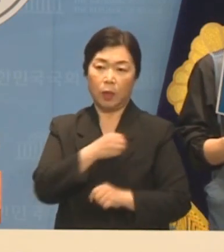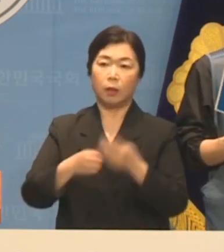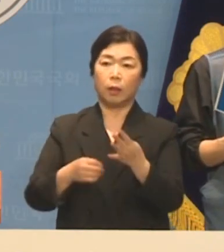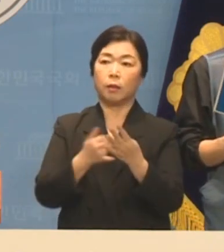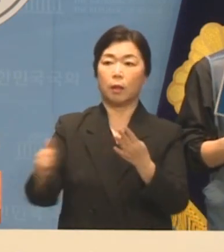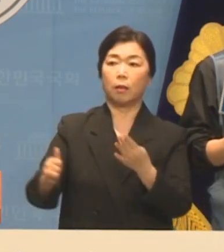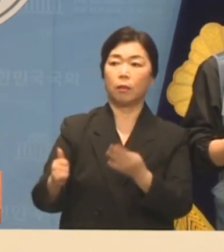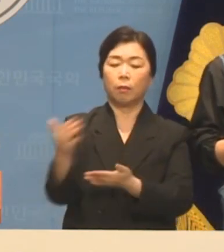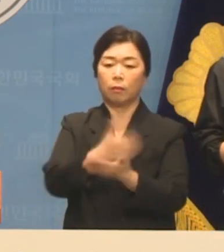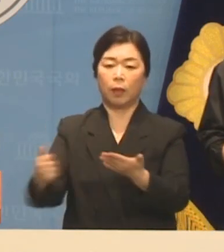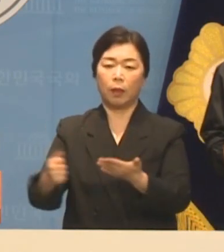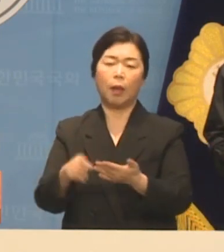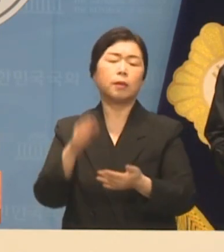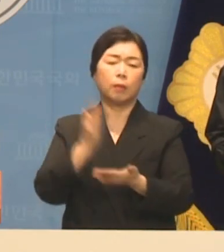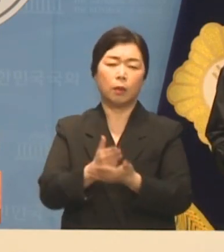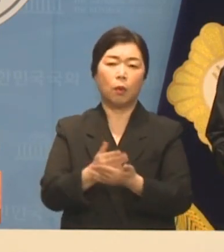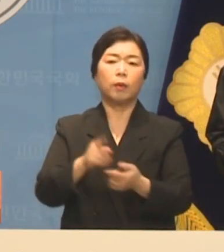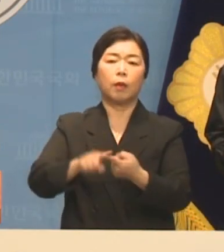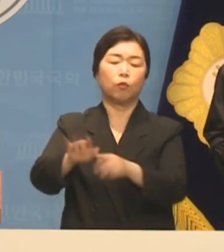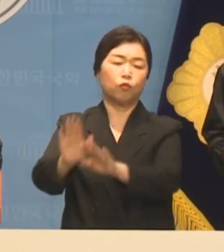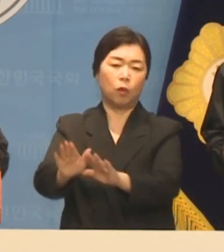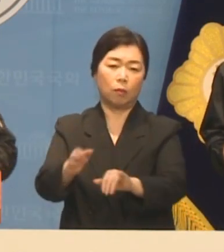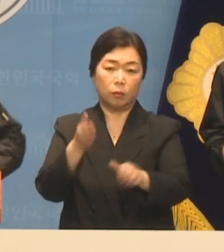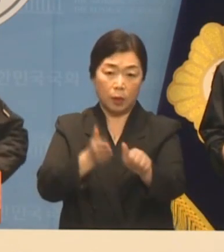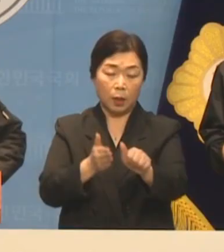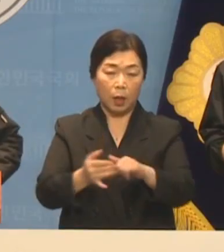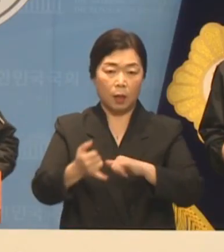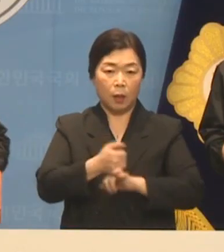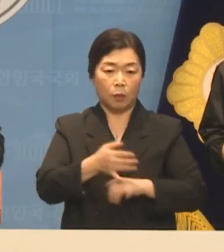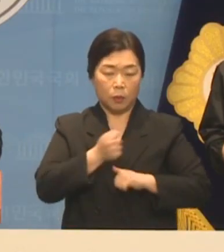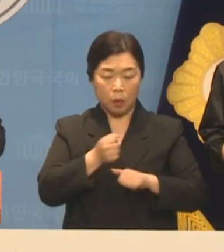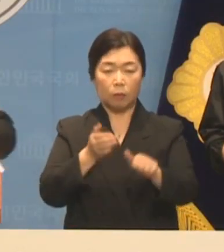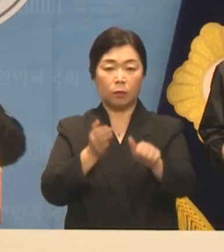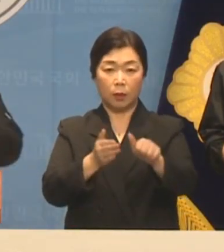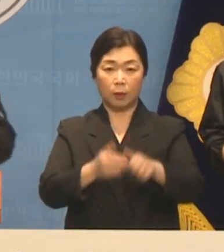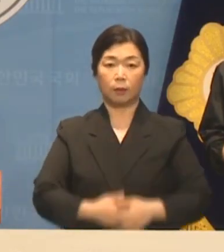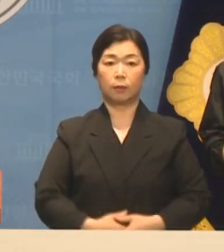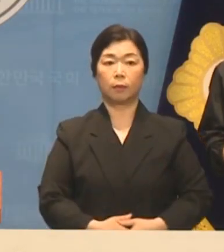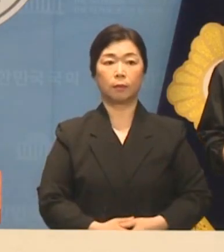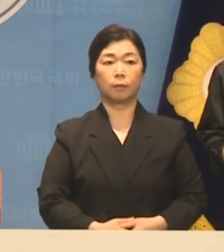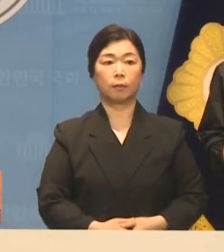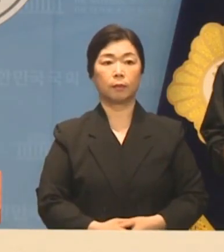클렌징 조치를 철회하십시오. 쿠팡은 약속을 이행하십시오. 감사합니다.